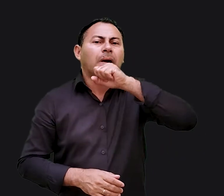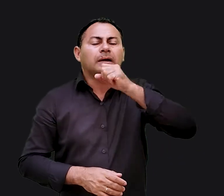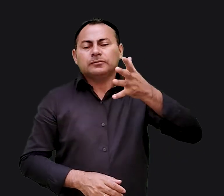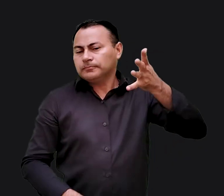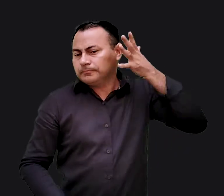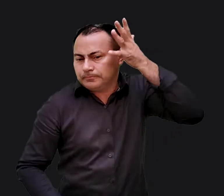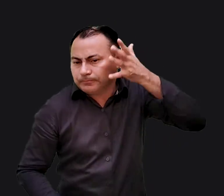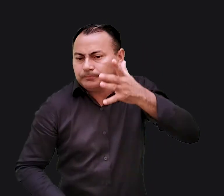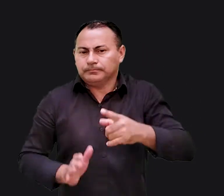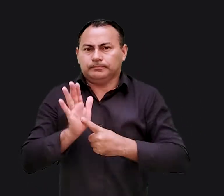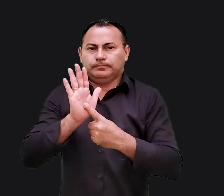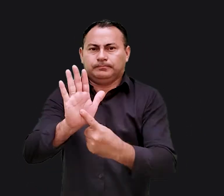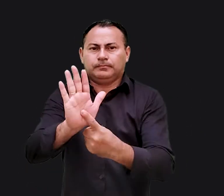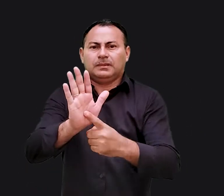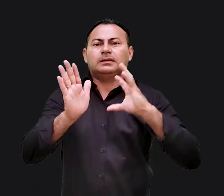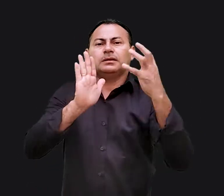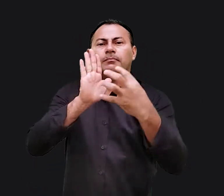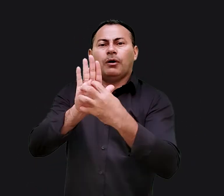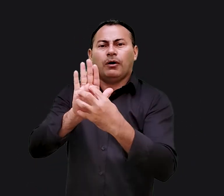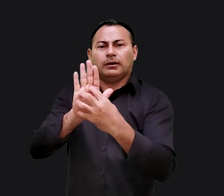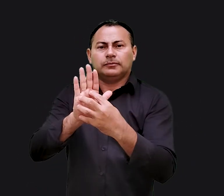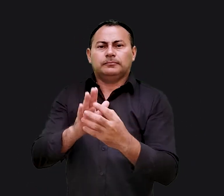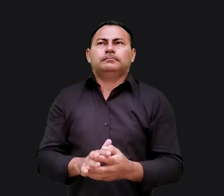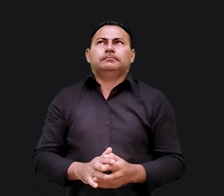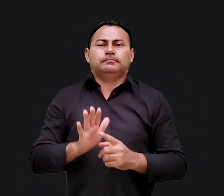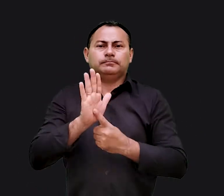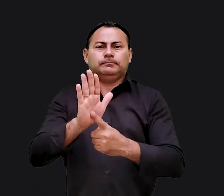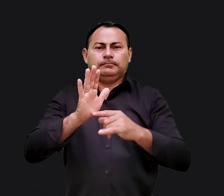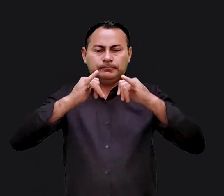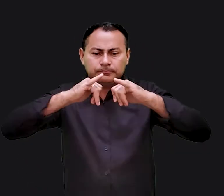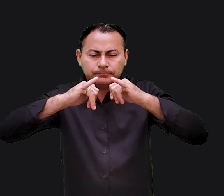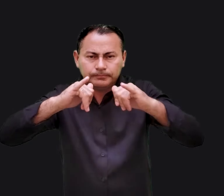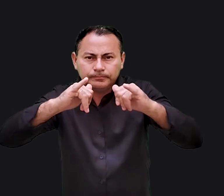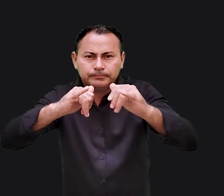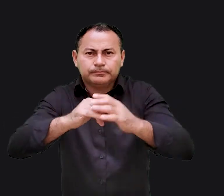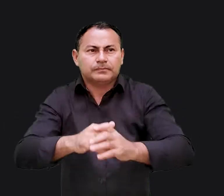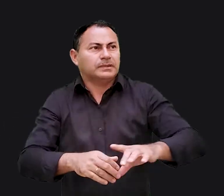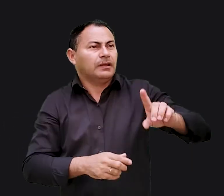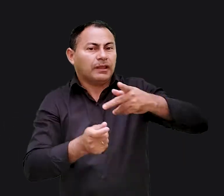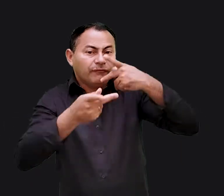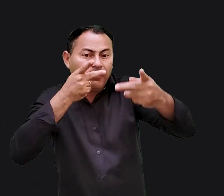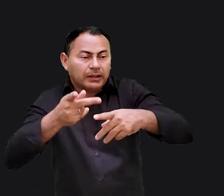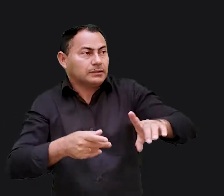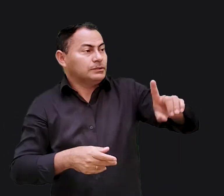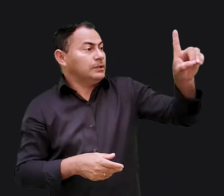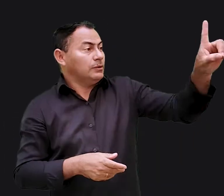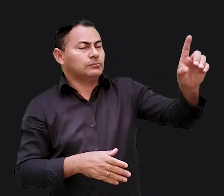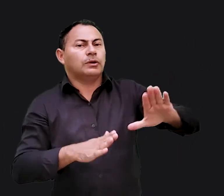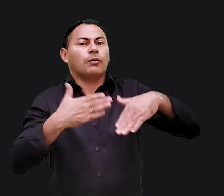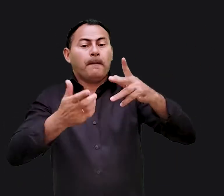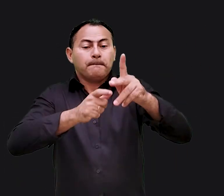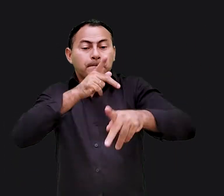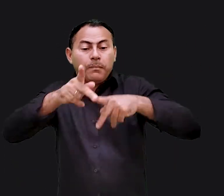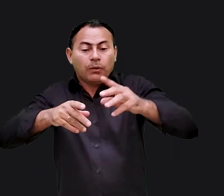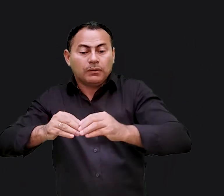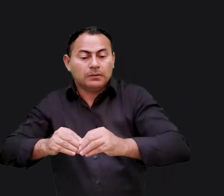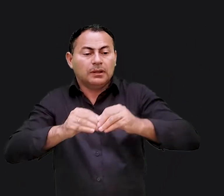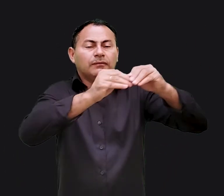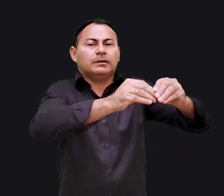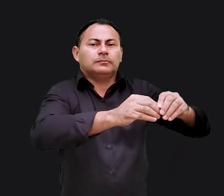dos seus sermões de representação simbólica, ele traz pregações a respeito de Deus. Quando o povo foi